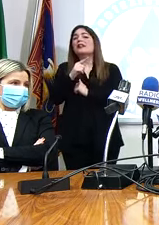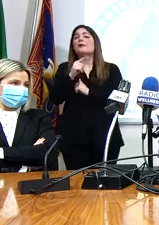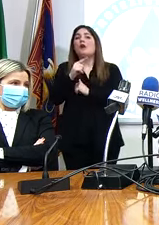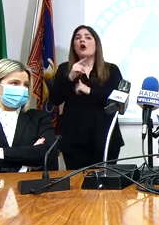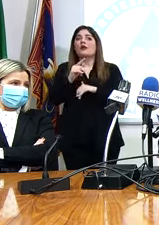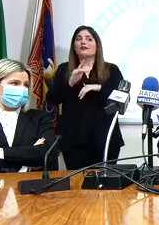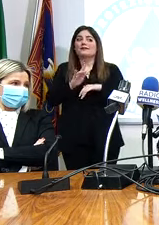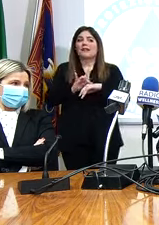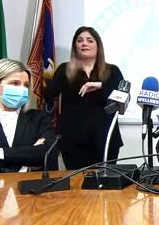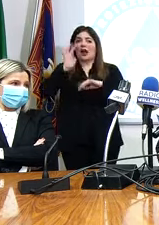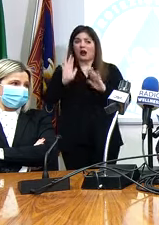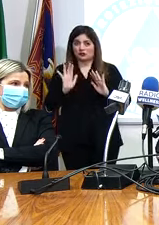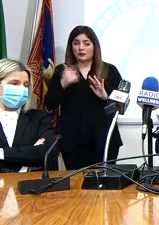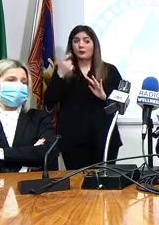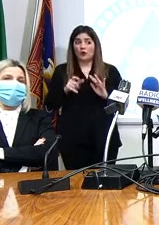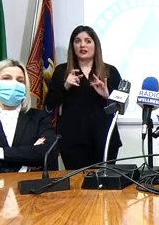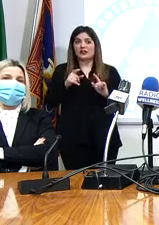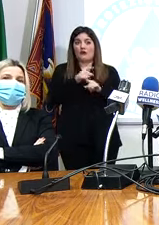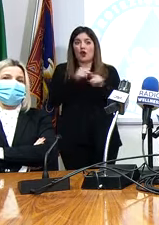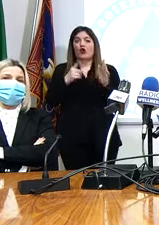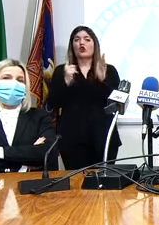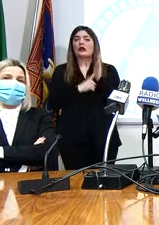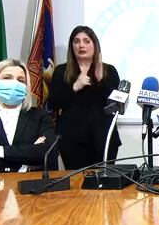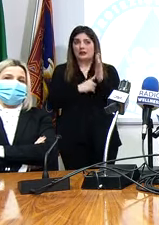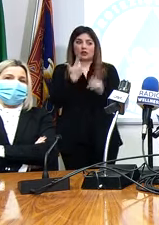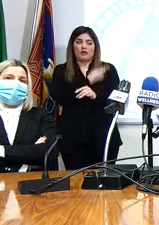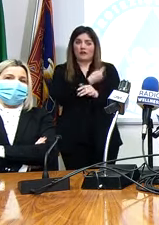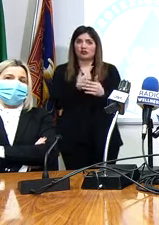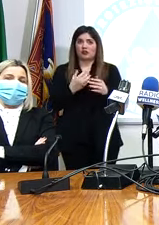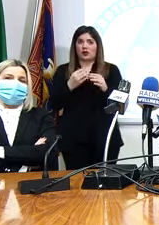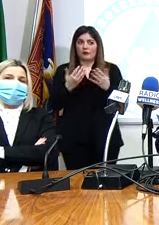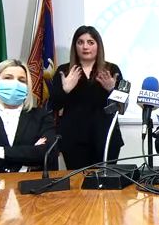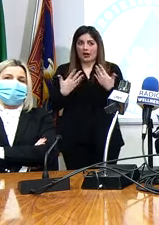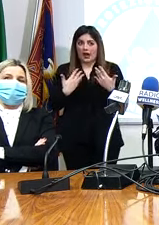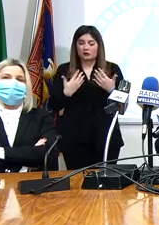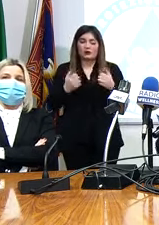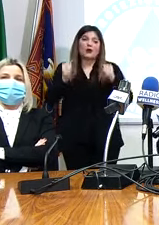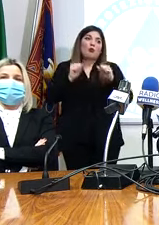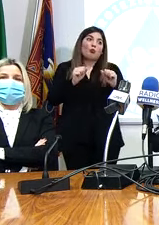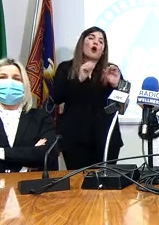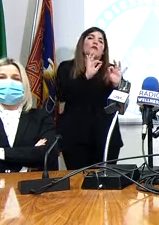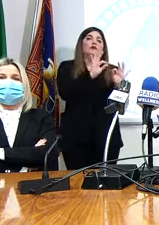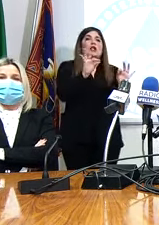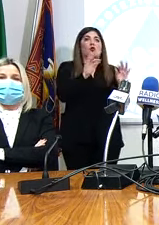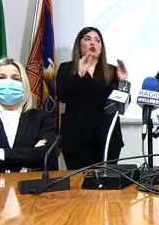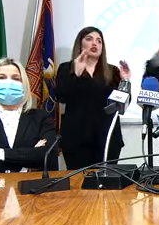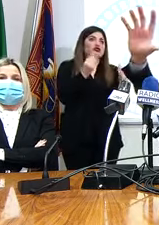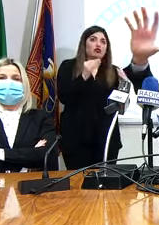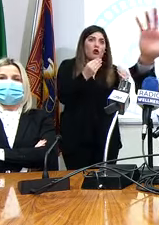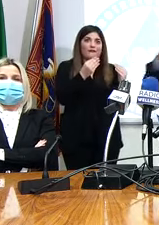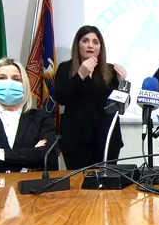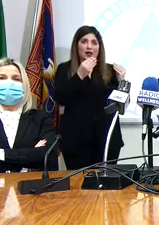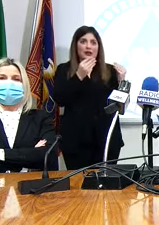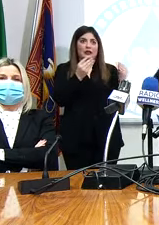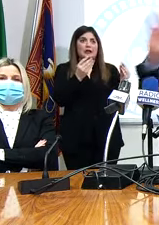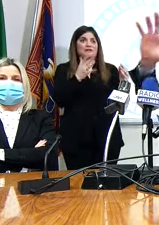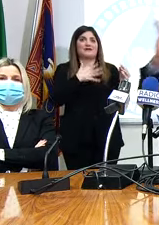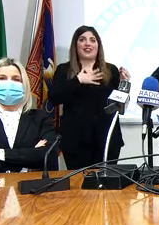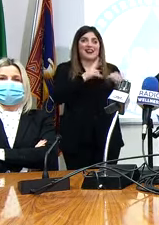di essere vaccinati. Si potrà arrestare il ragazzo 14enne, il 20enne, ma pensare che la fascia, quella che interessa